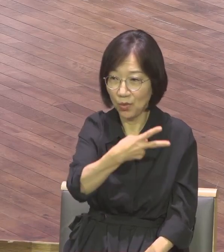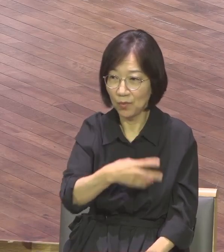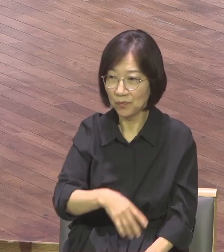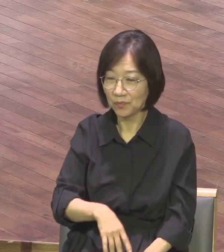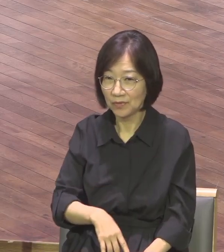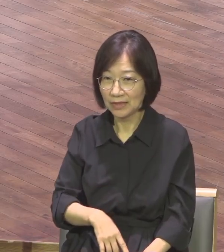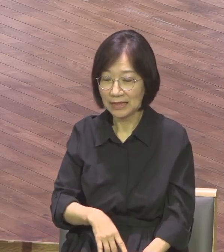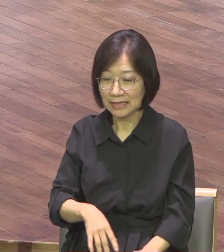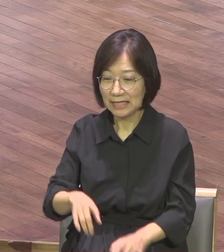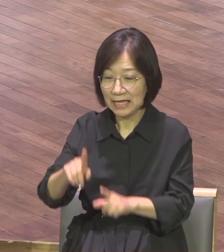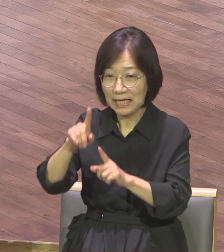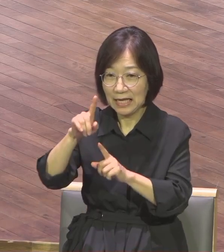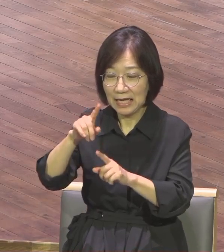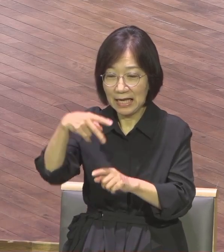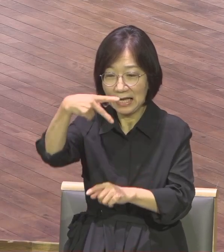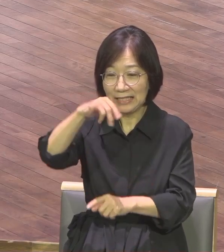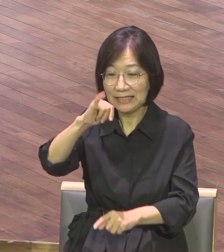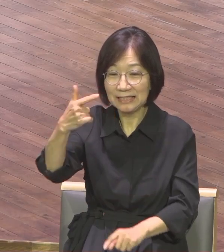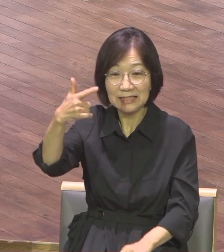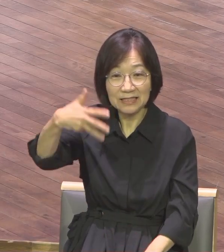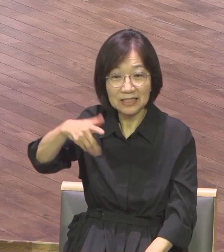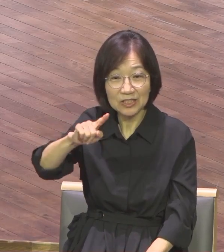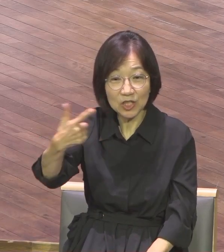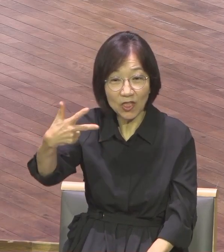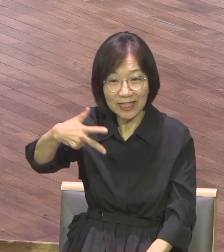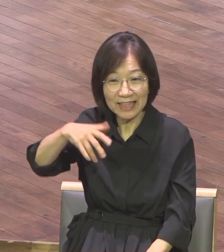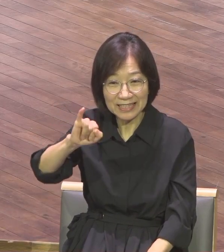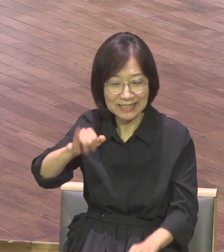이만희가 구세주라고 믿는 신천지,